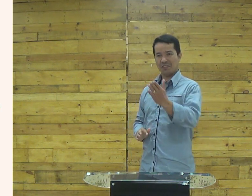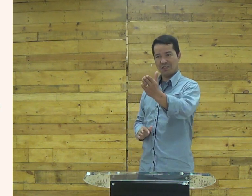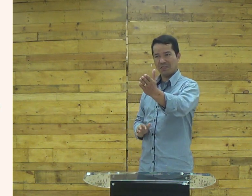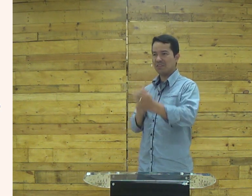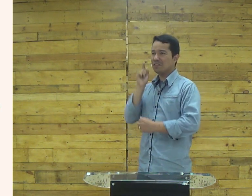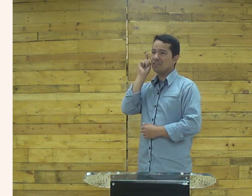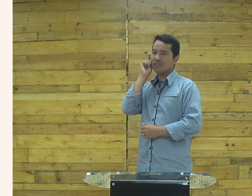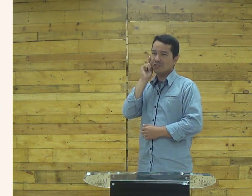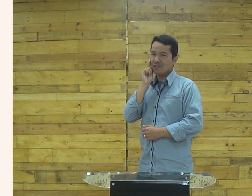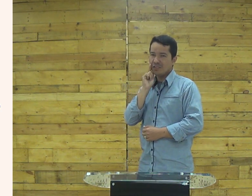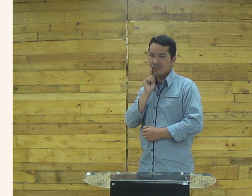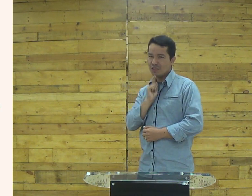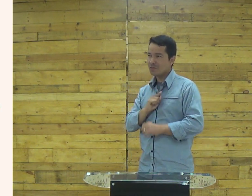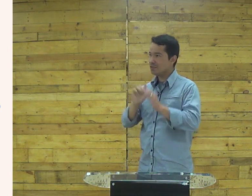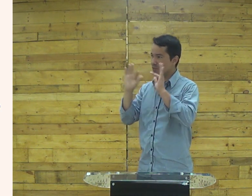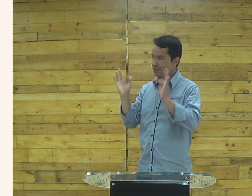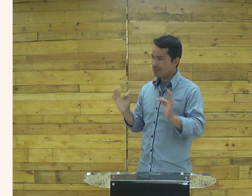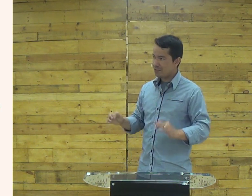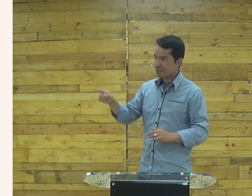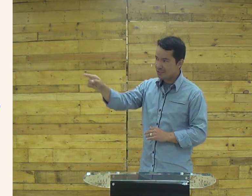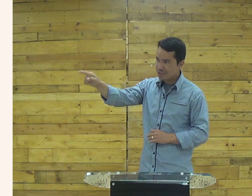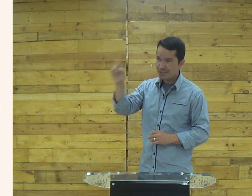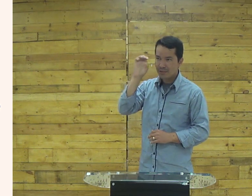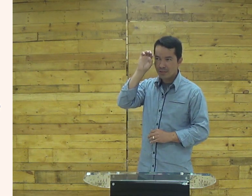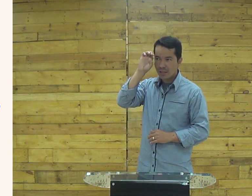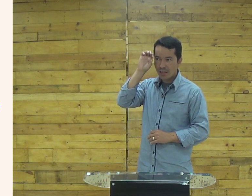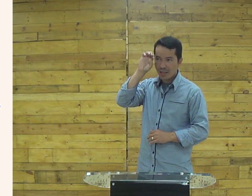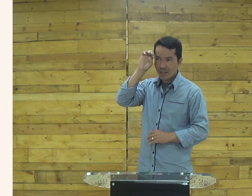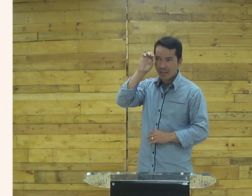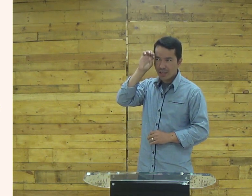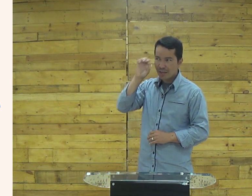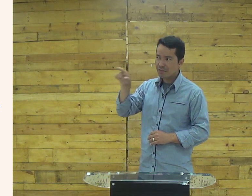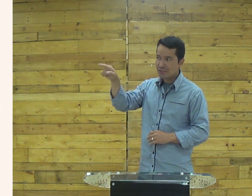Eu fico muito feliz com o Gilson, por exemplo. Feliz com o Everson.